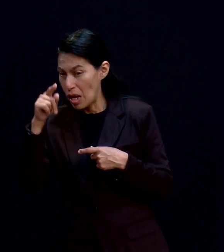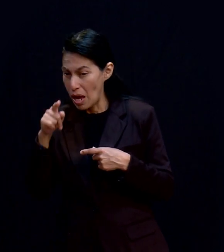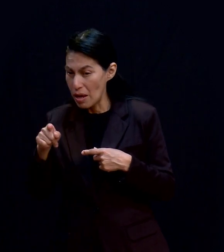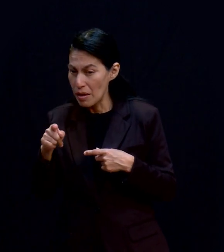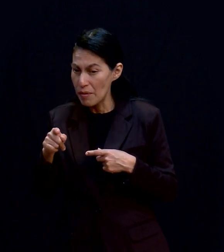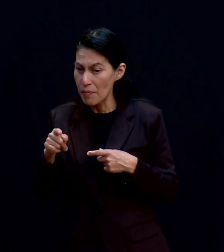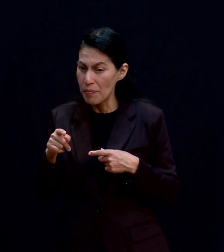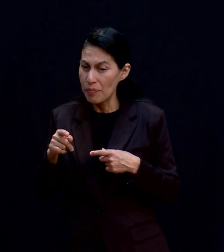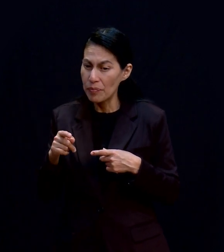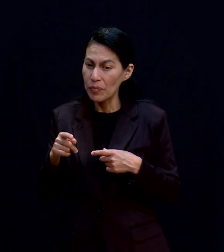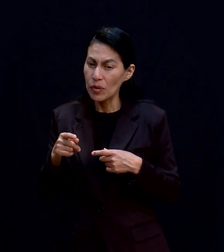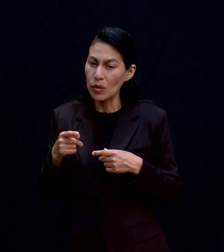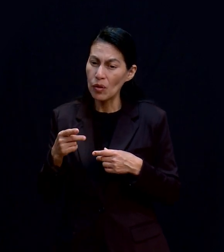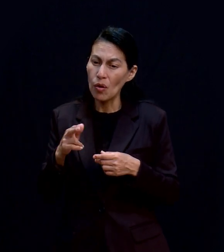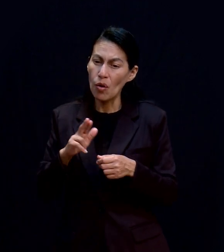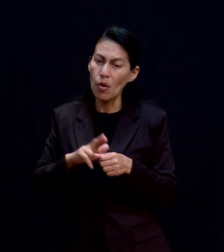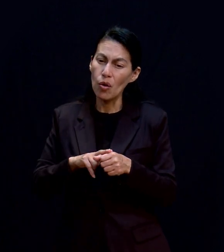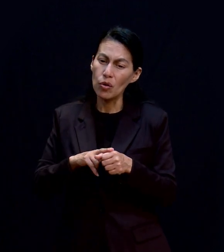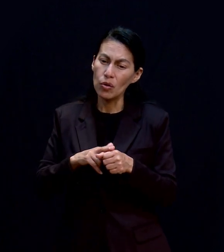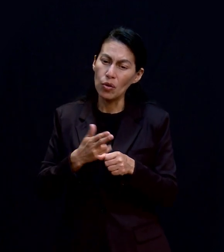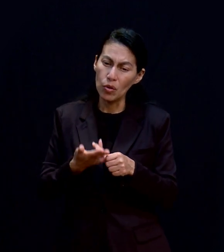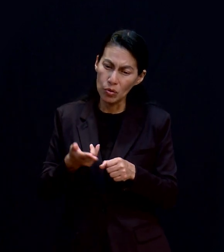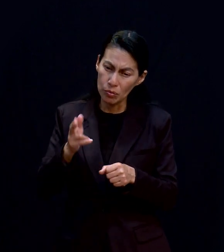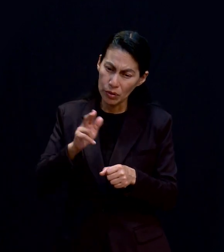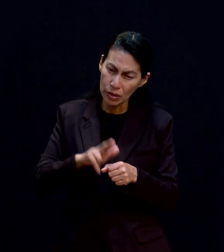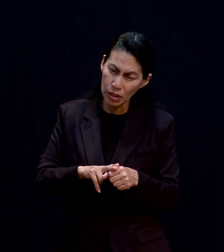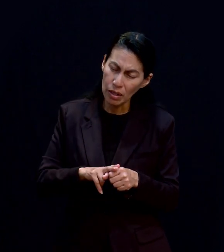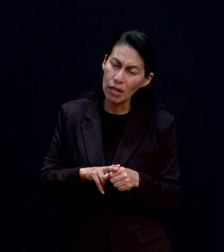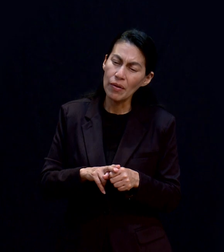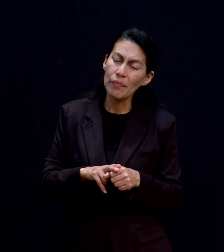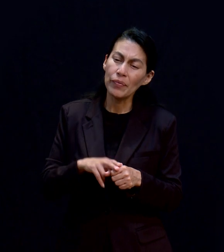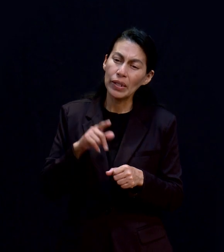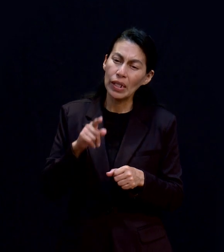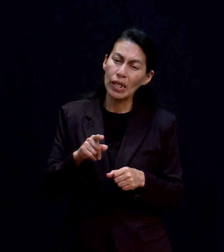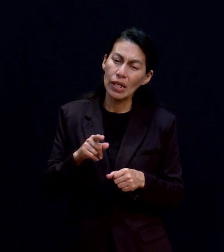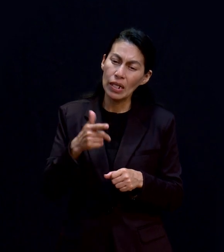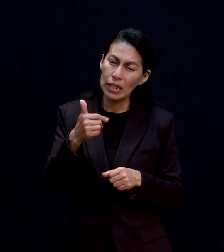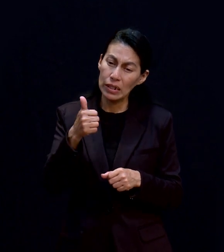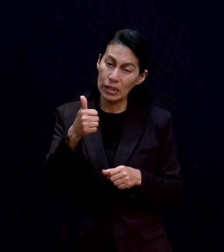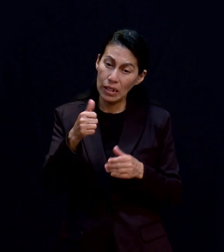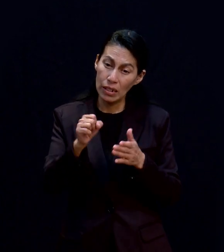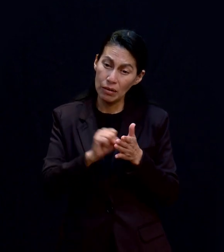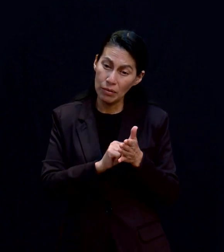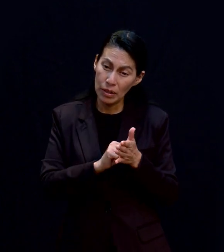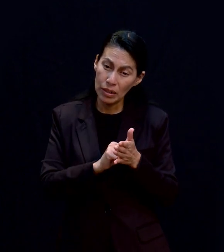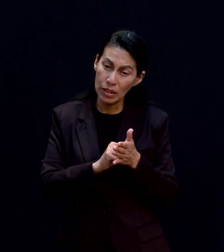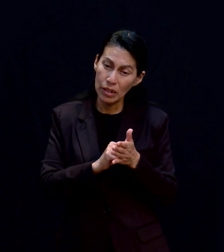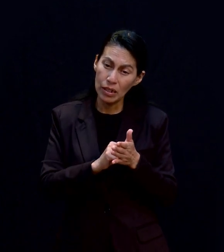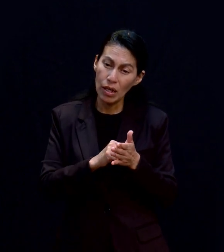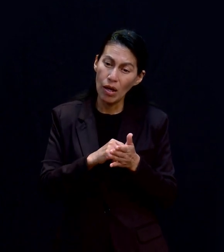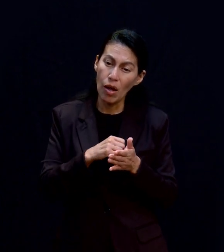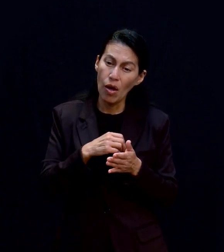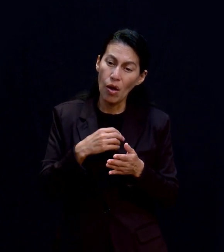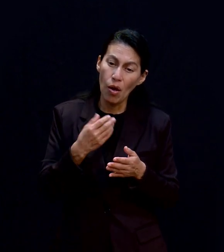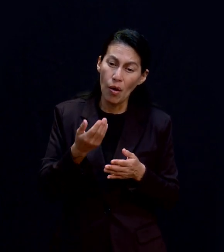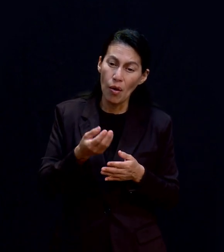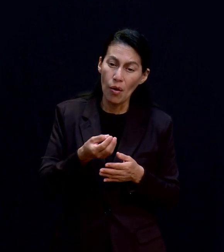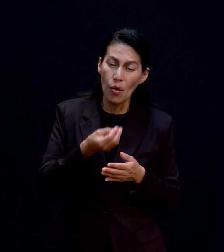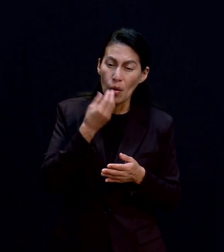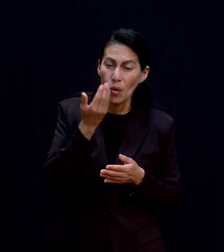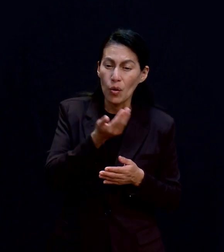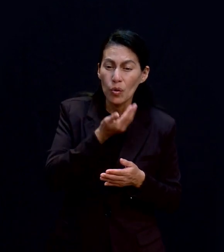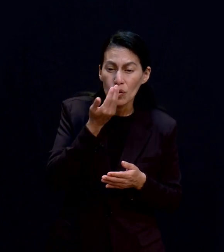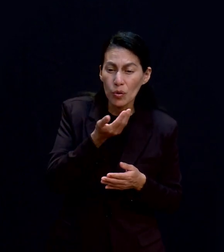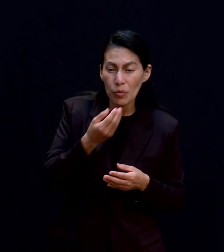clínica del estilo de vida ahí estuve seis meses prácticamente mis primeros seis meses aquí en montemorelos